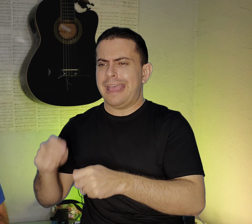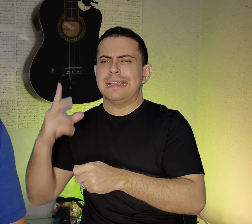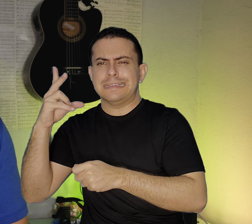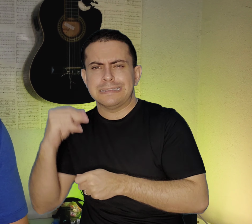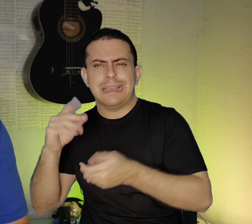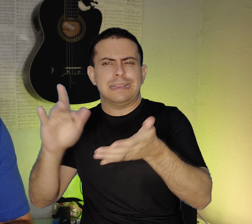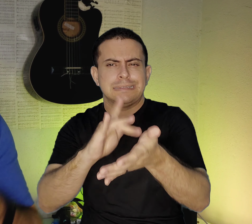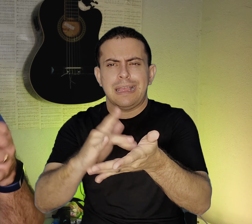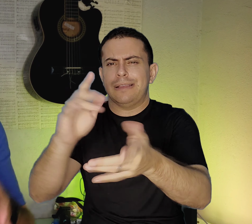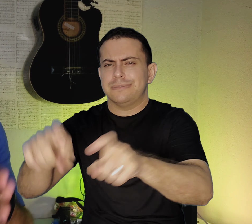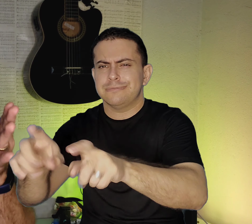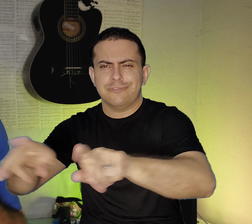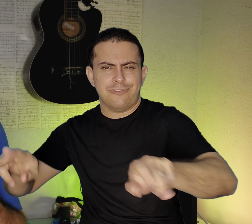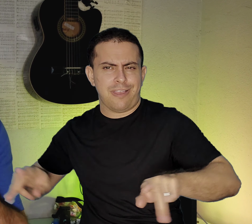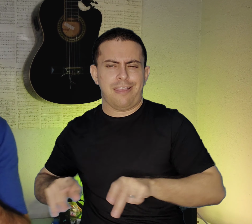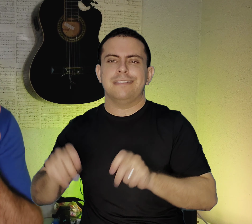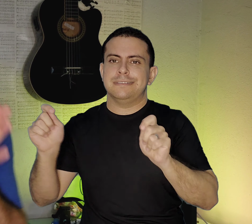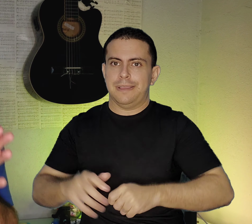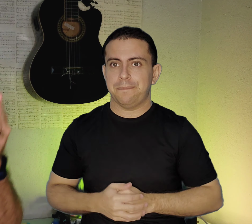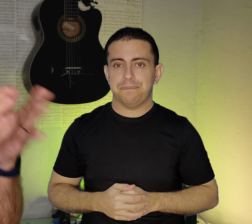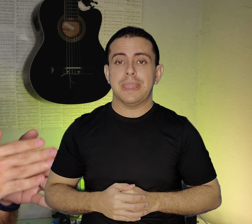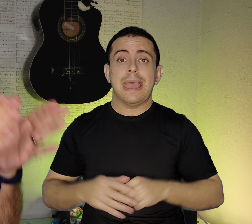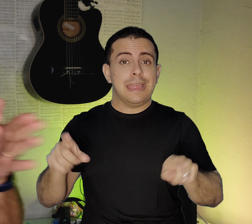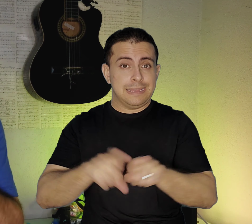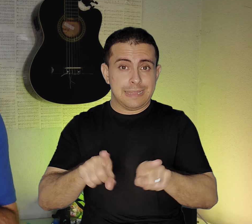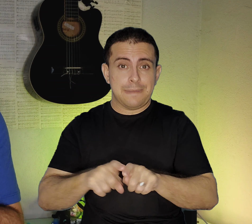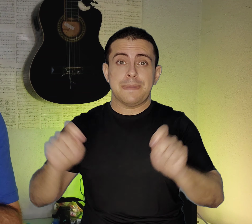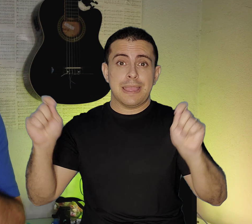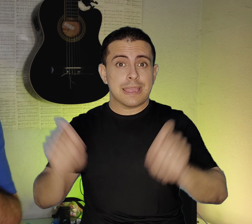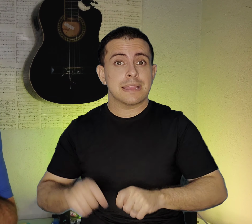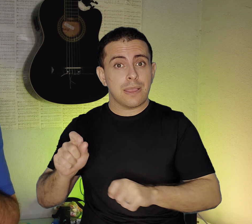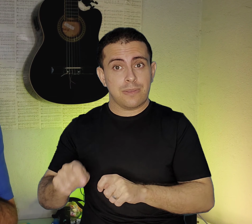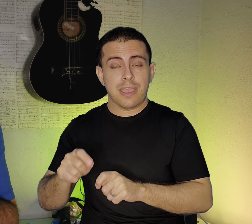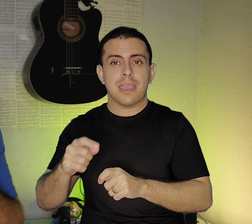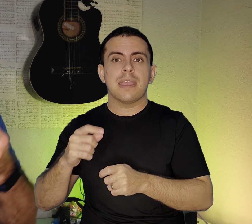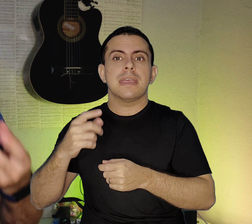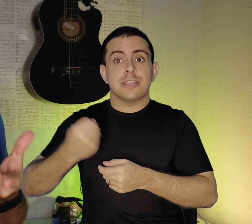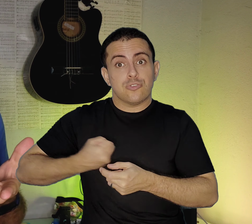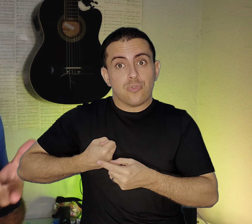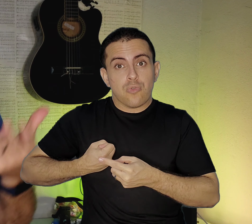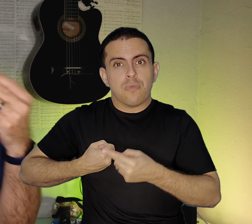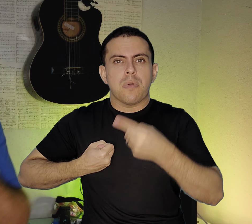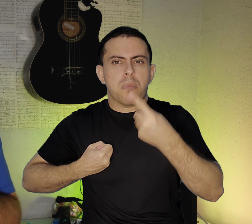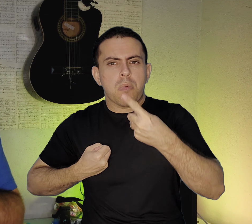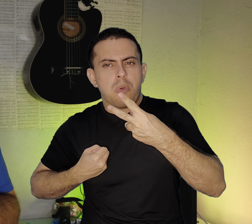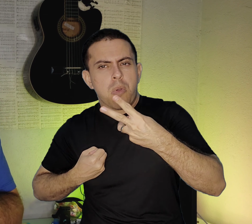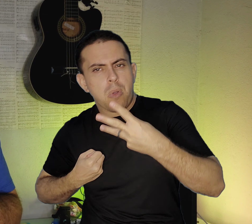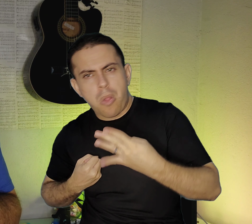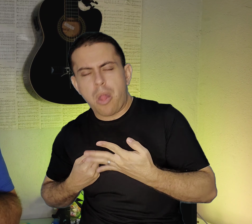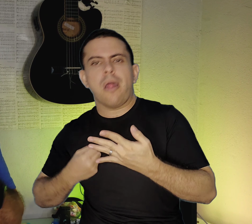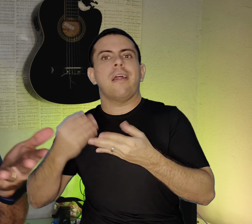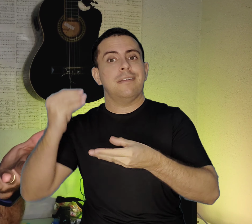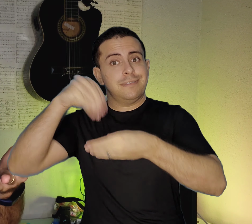dispositivos Além de você poder ter sua conta em vários aparelhos Você também pode ter várias contas em um só